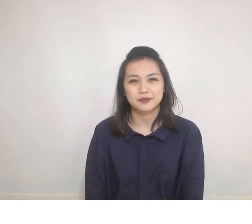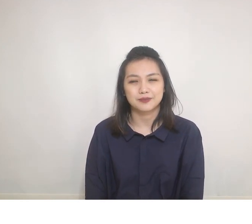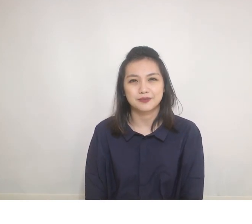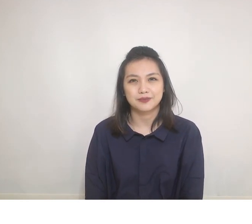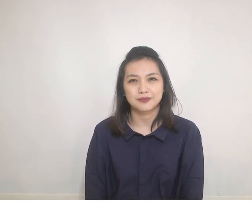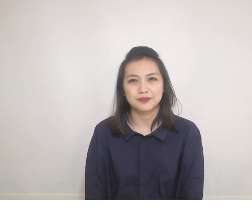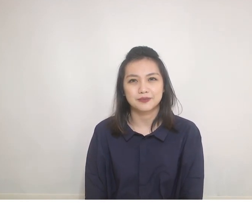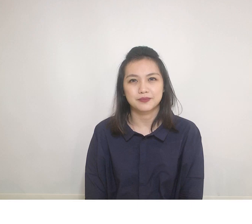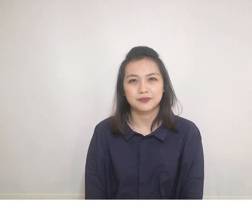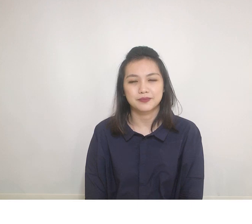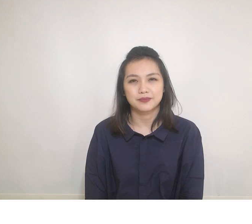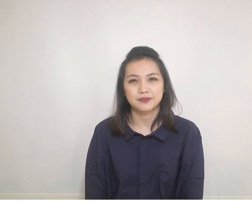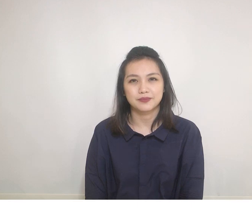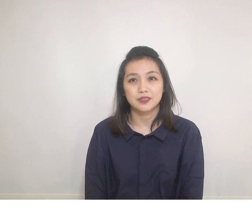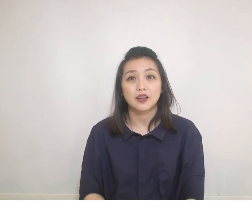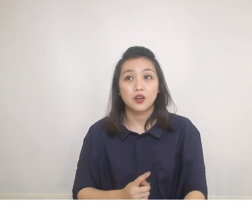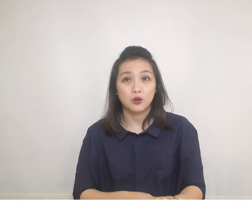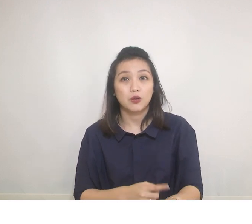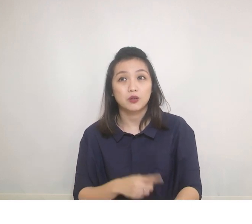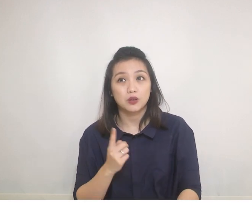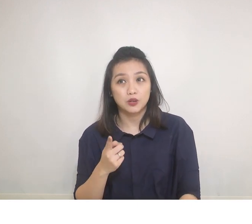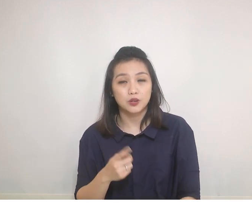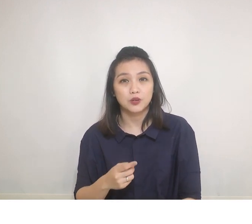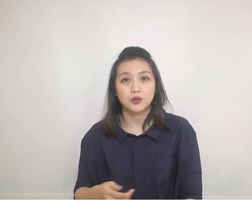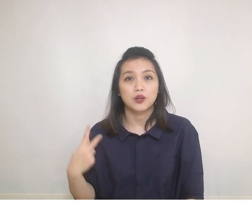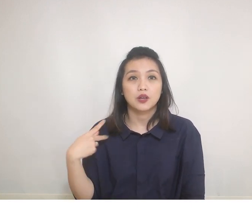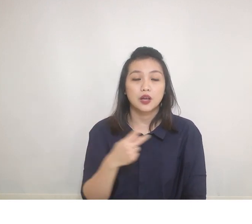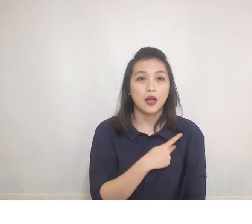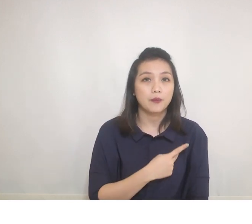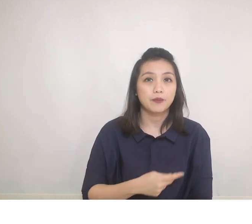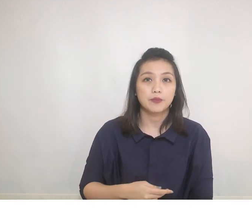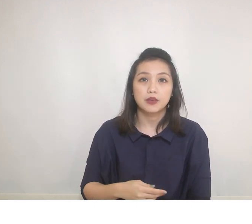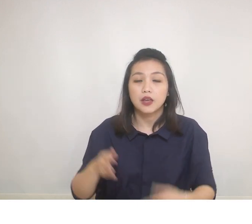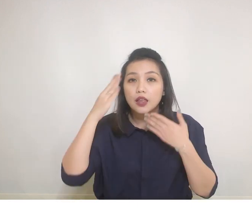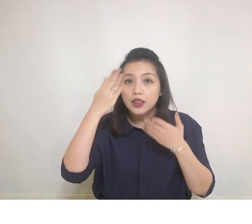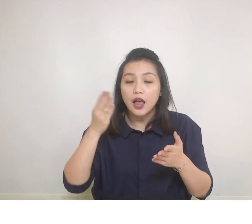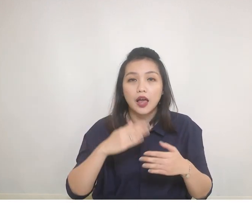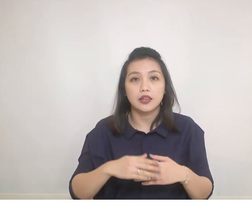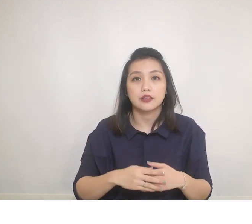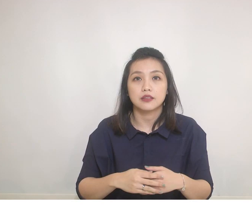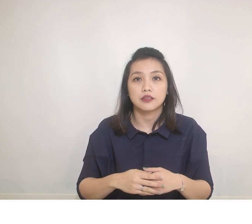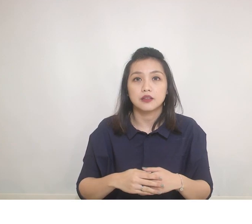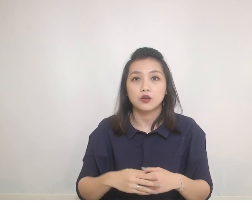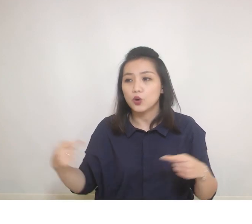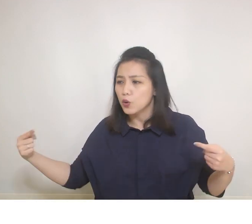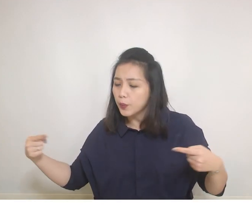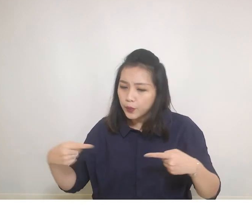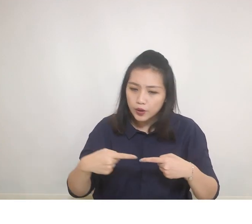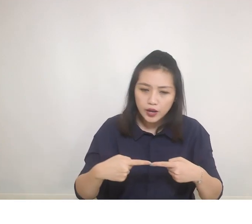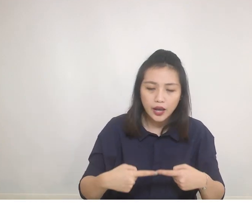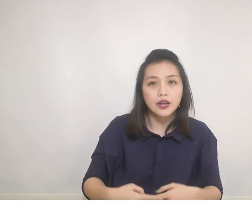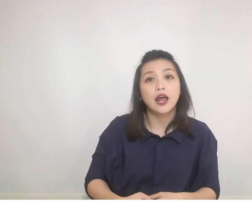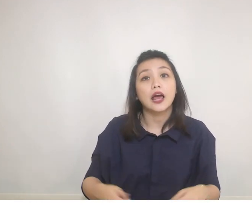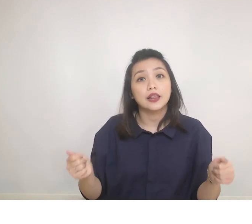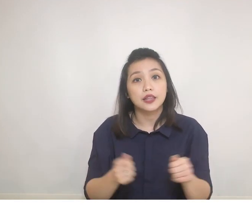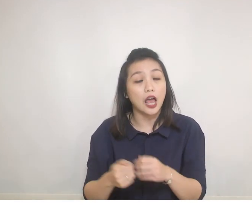angan-angan yang kami bayangkan yang aslinya itu sudah sekitar 8 bulan itu kami sudah enggak pikirkan